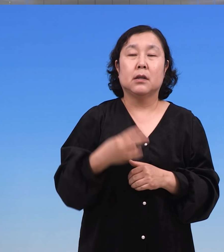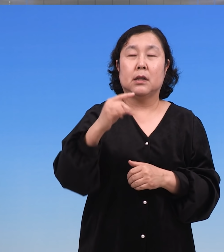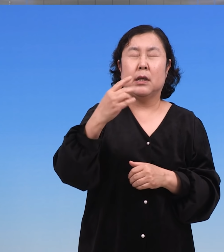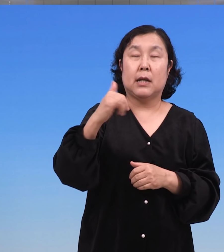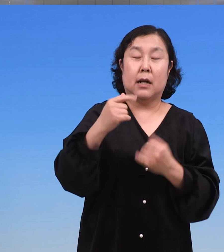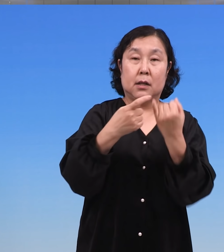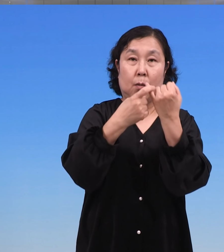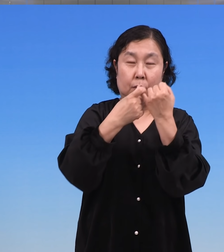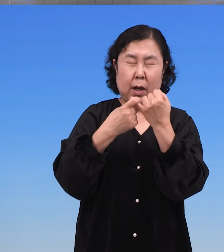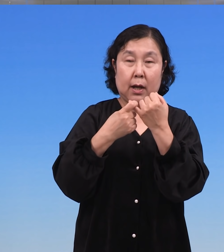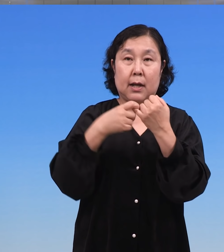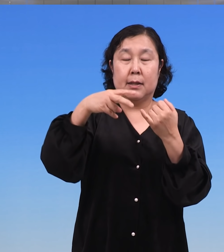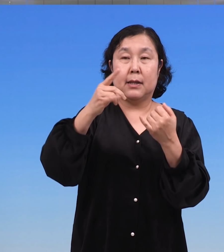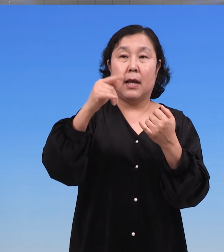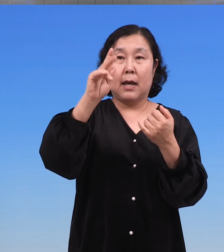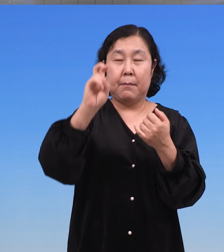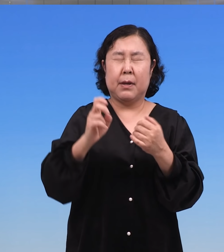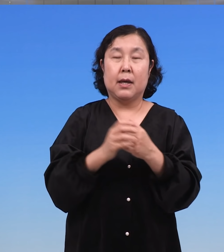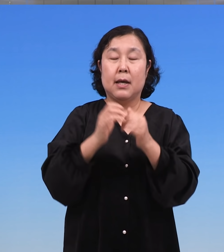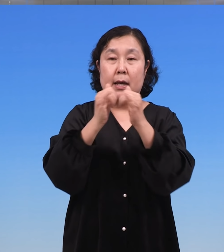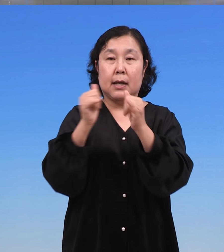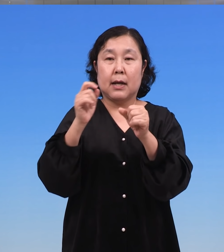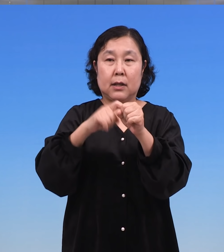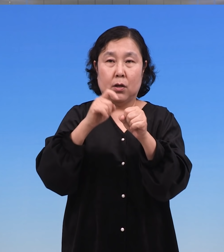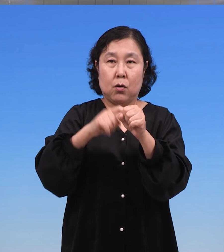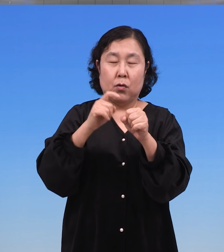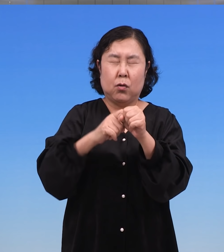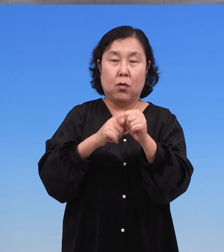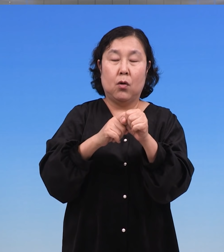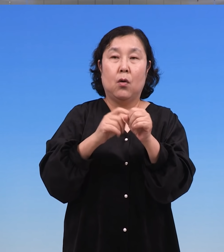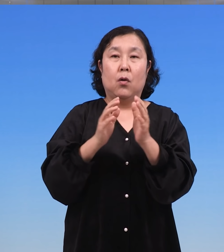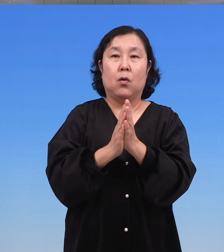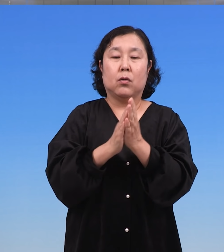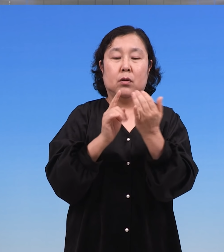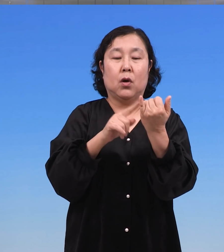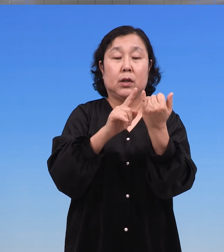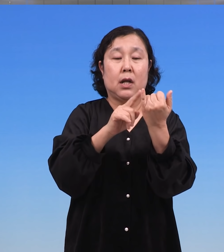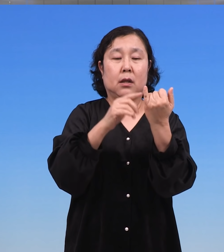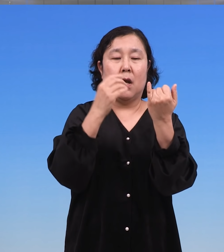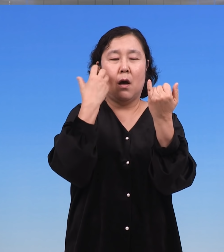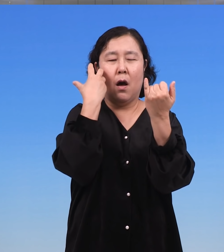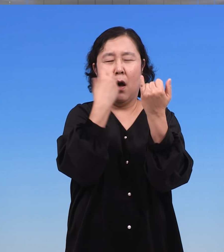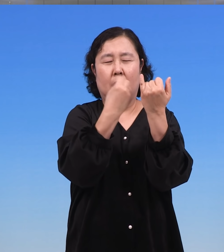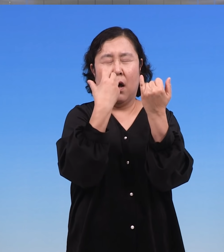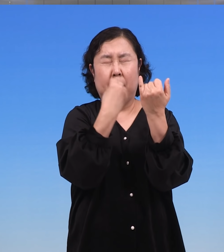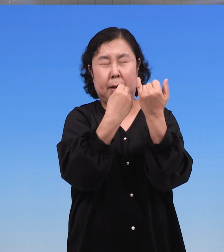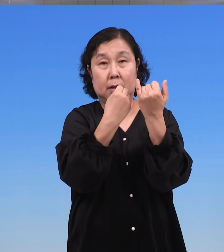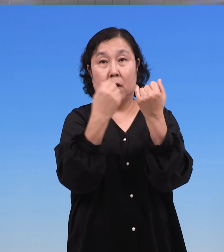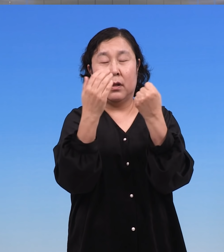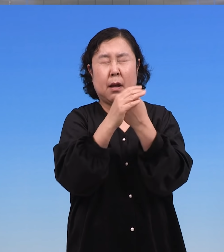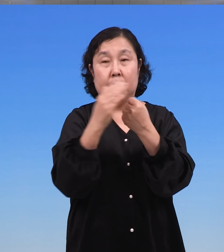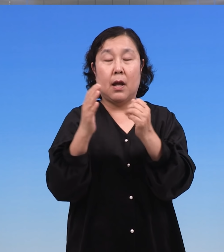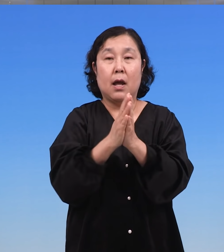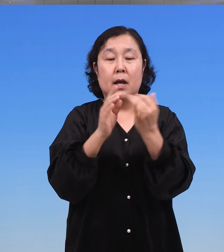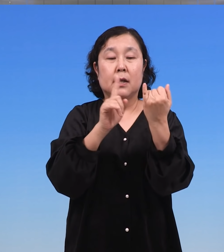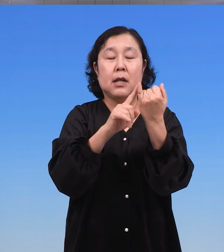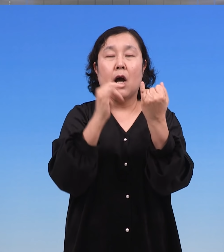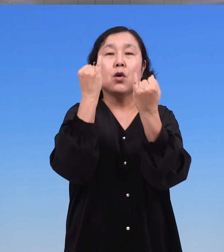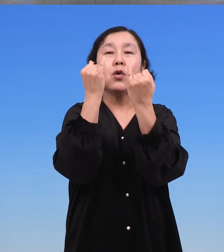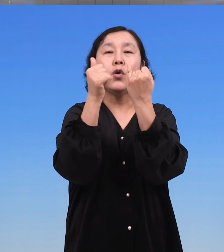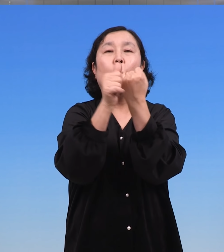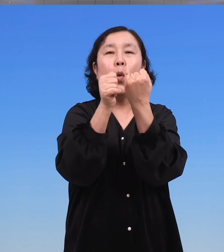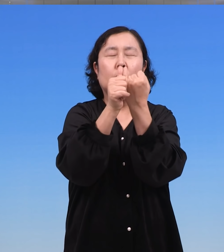누이 디나를 성폭행한 세겜이 인간적으로 그 디나에게 반한 거예요. 그래서 이제 자기 아버지를 통해